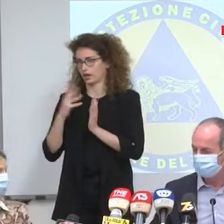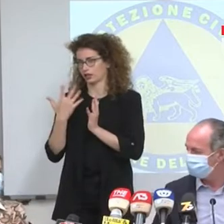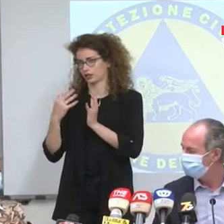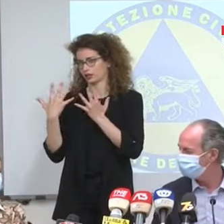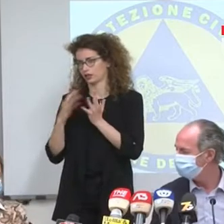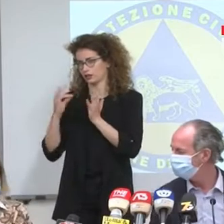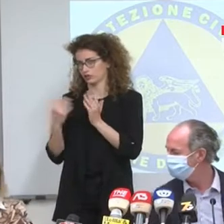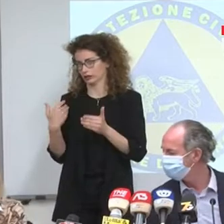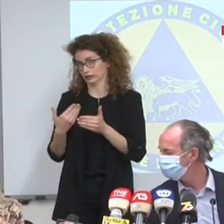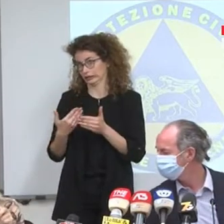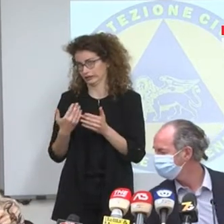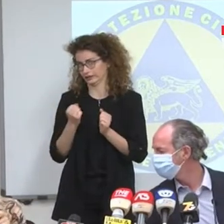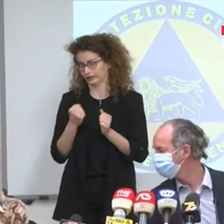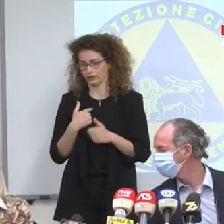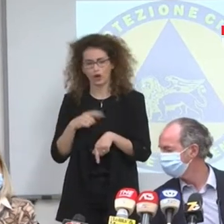Che ora è?